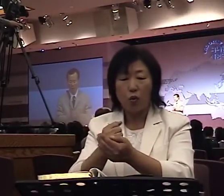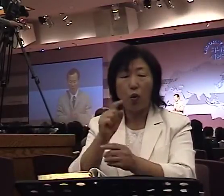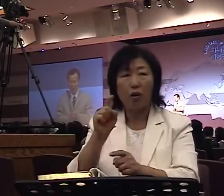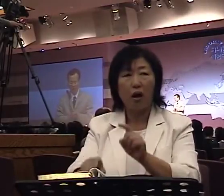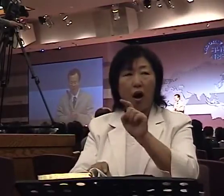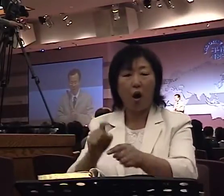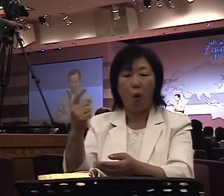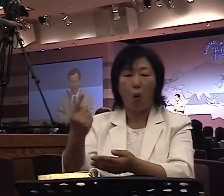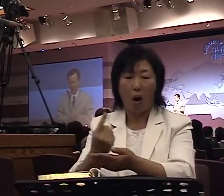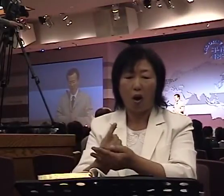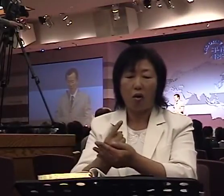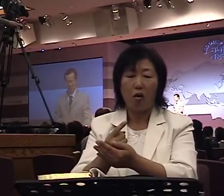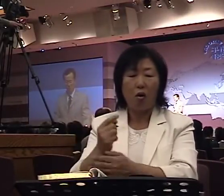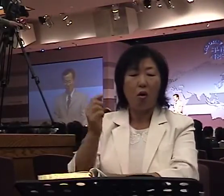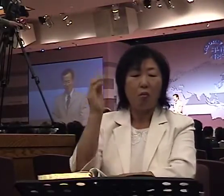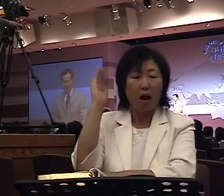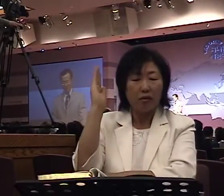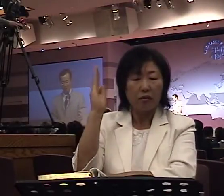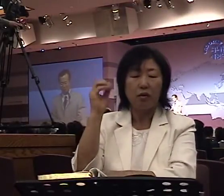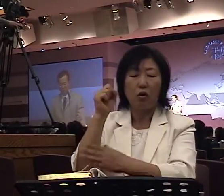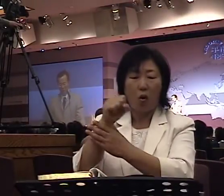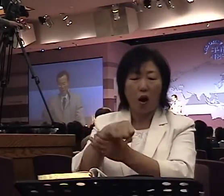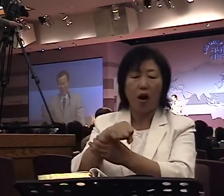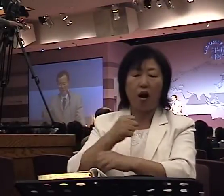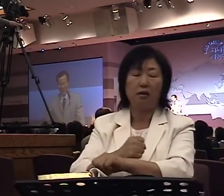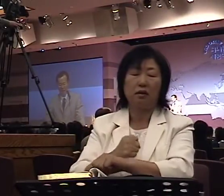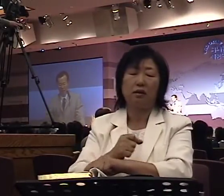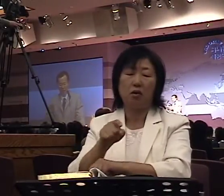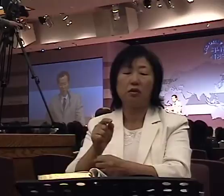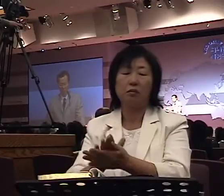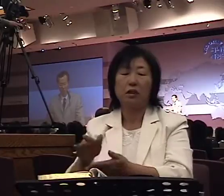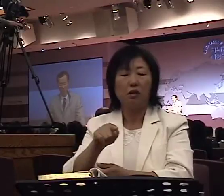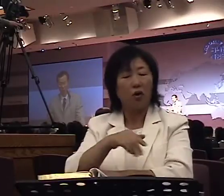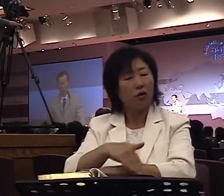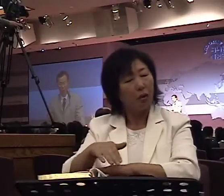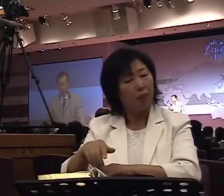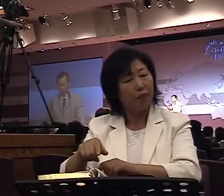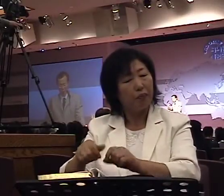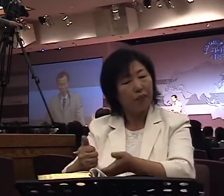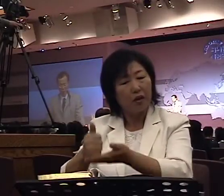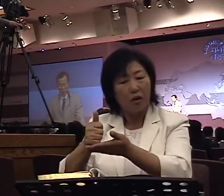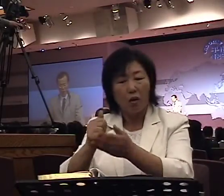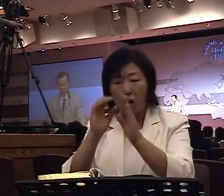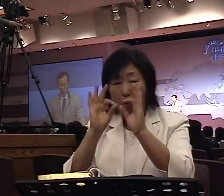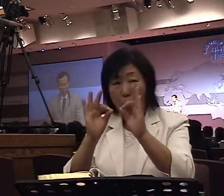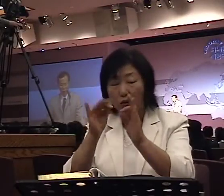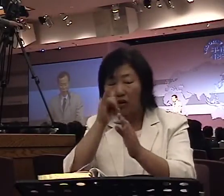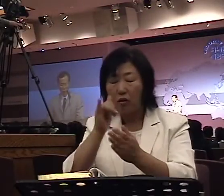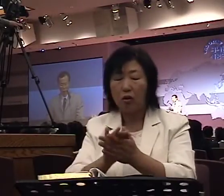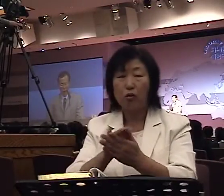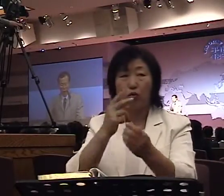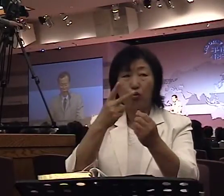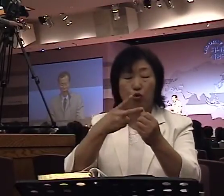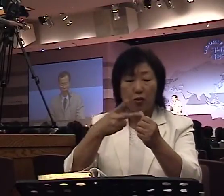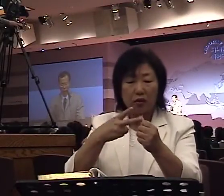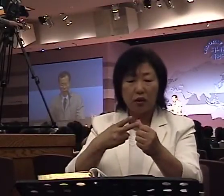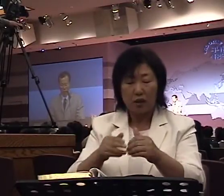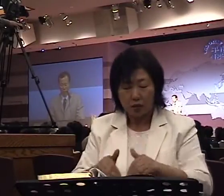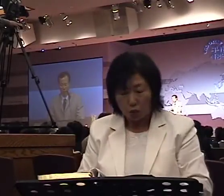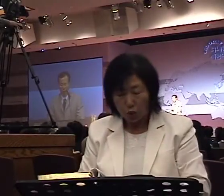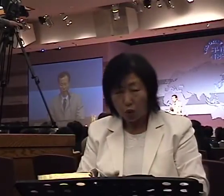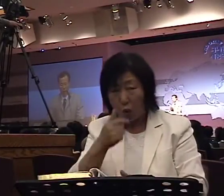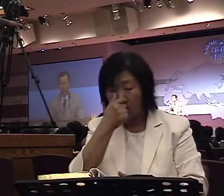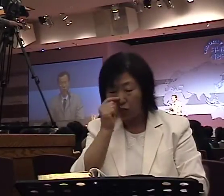이 말씀을 허락하시는 것입니다. 거기서 하나님의 섭리를 볼 수가 있고요. 두 번째로 종들의